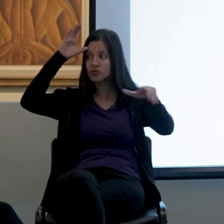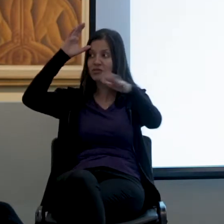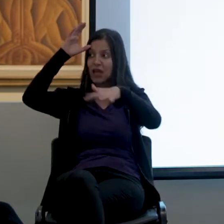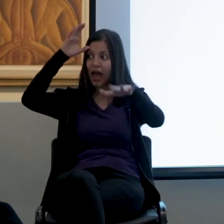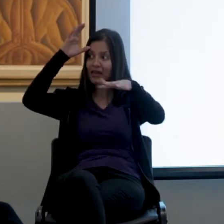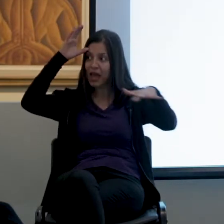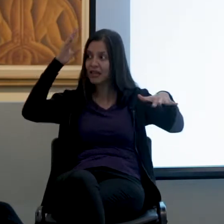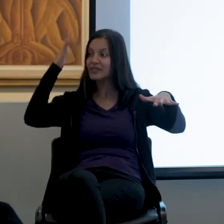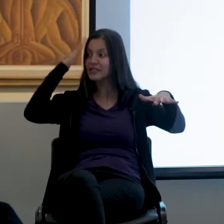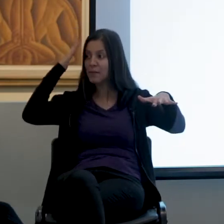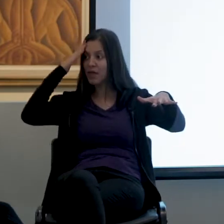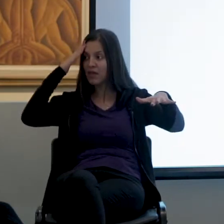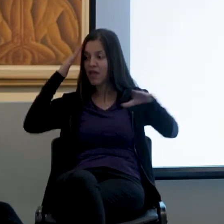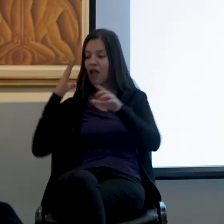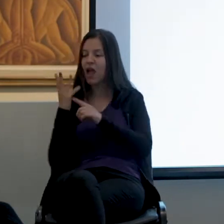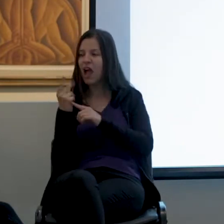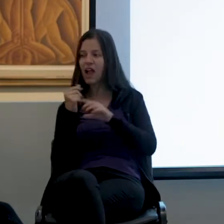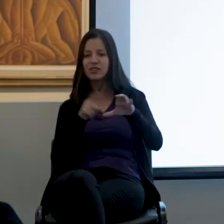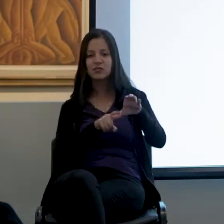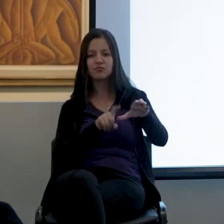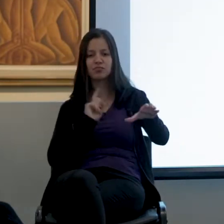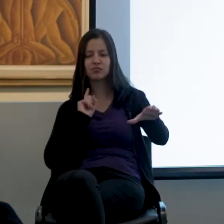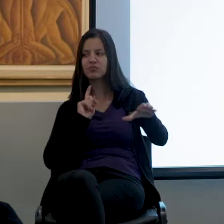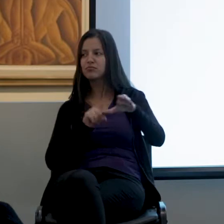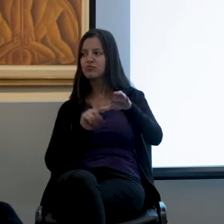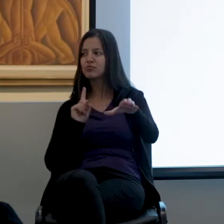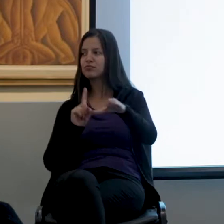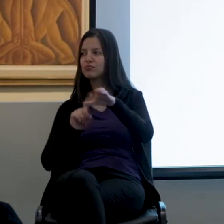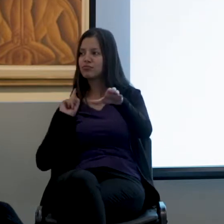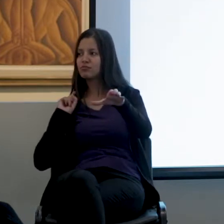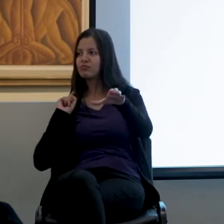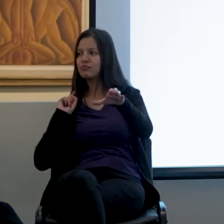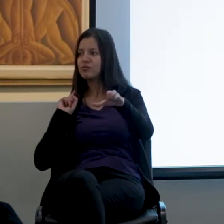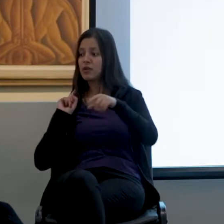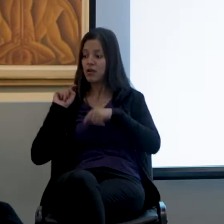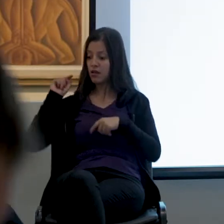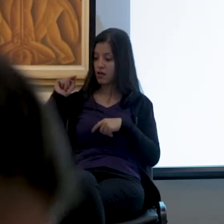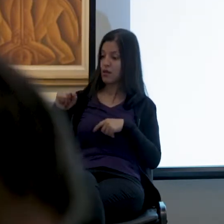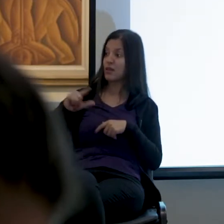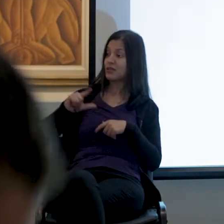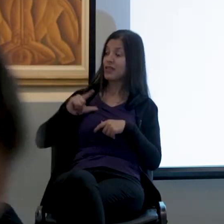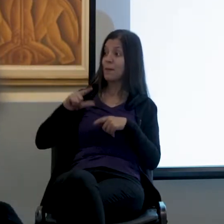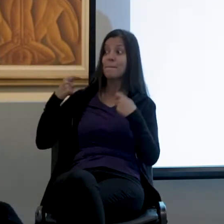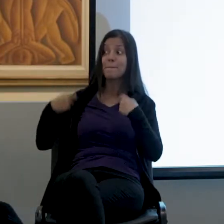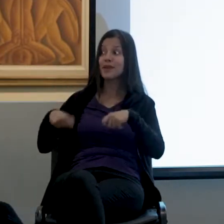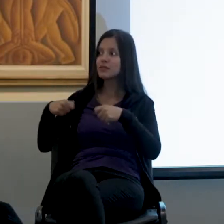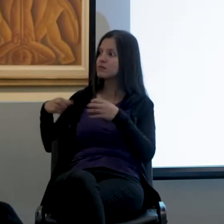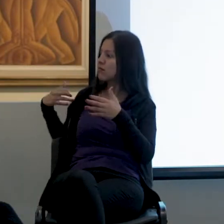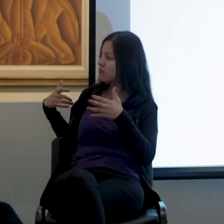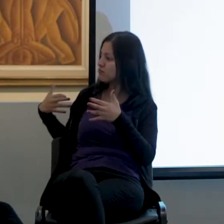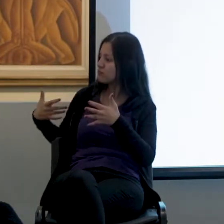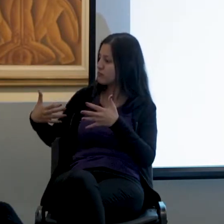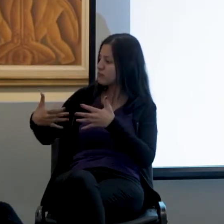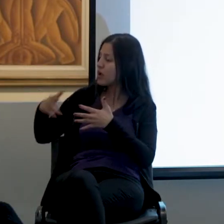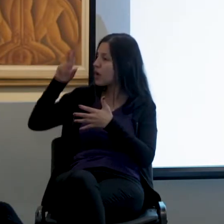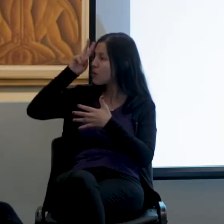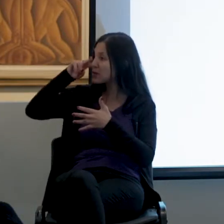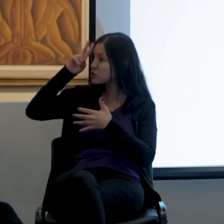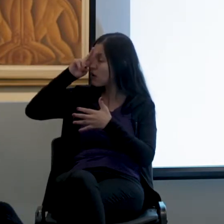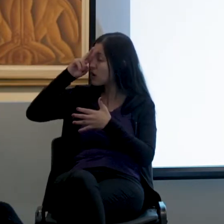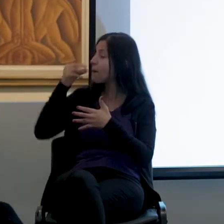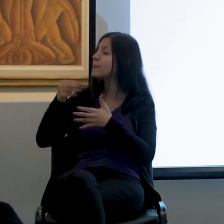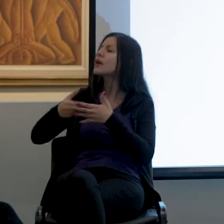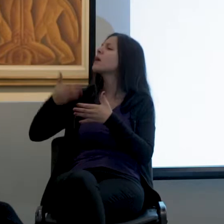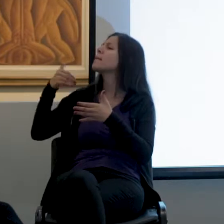requer, nesse sentido, para si, não apenas uma história, mas justamente por ter uma história, um futuro